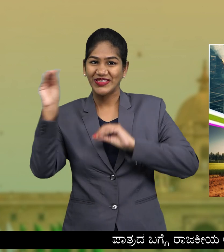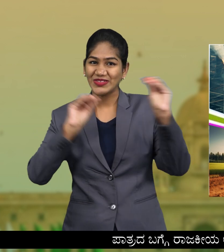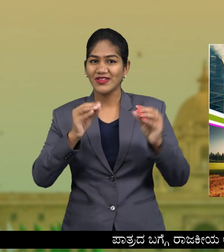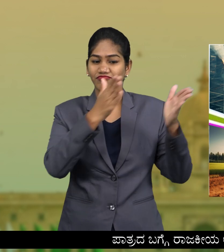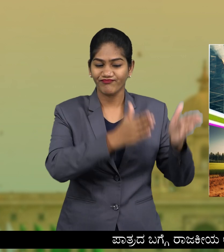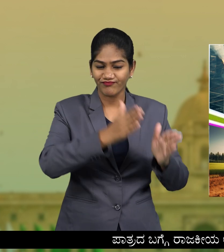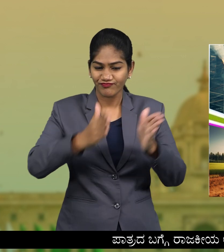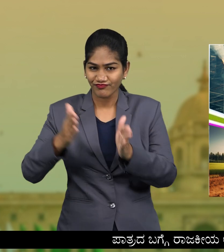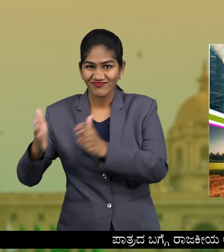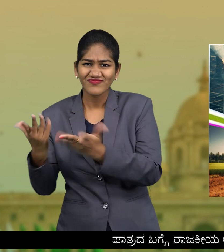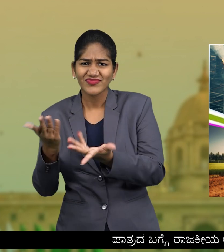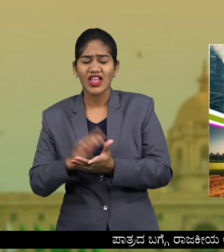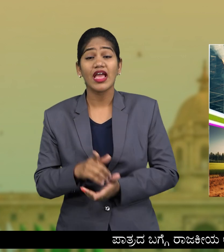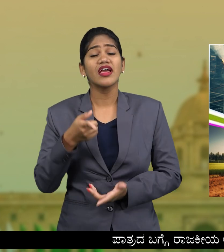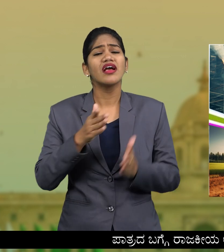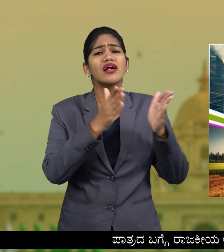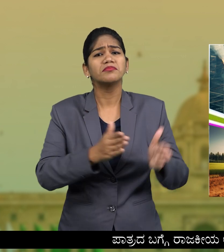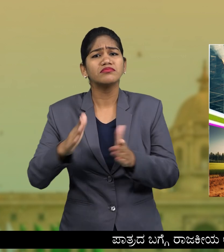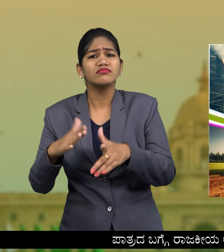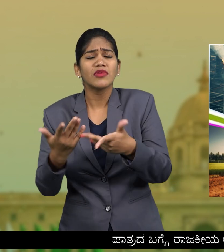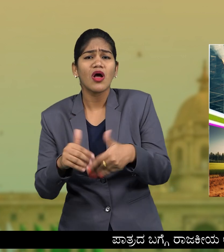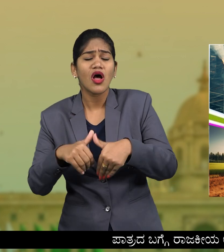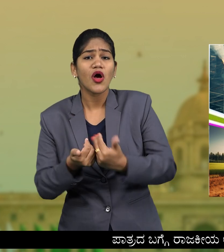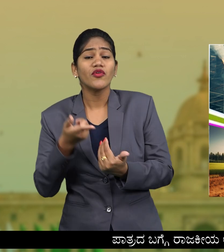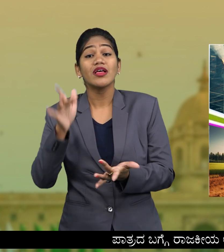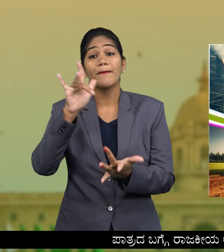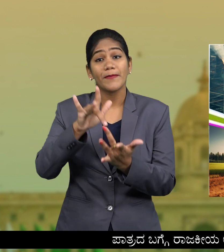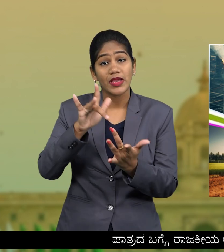ರಾಜಕೀಯ ಅಭಿಪ್ರಾಯವನ್ನು ವಿಂಗಡಿಸಲಾಗಿದೆ.